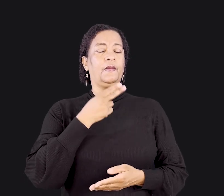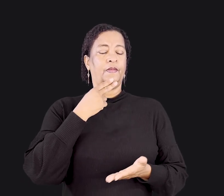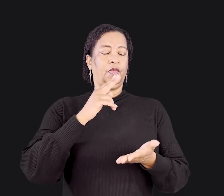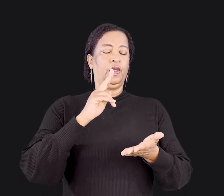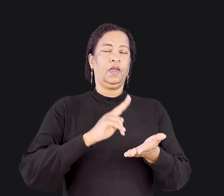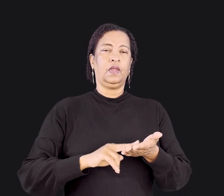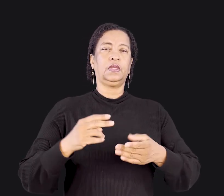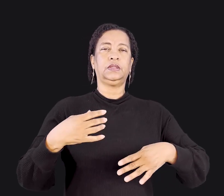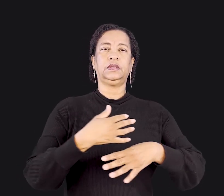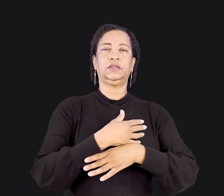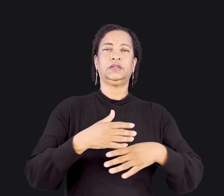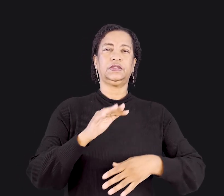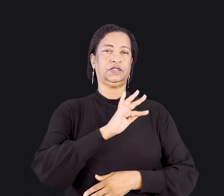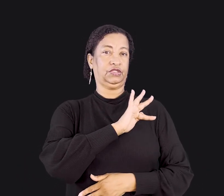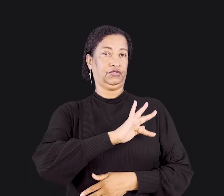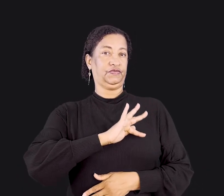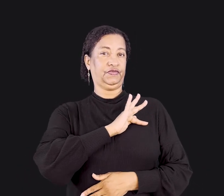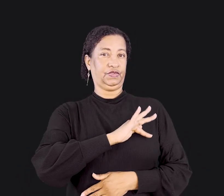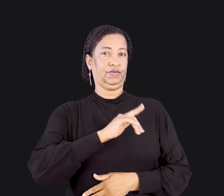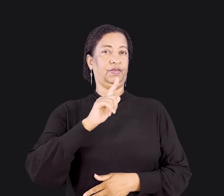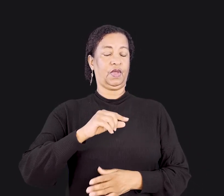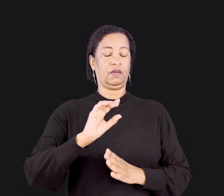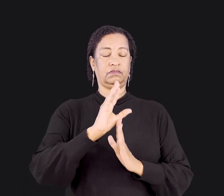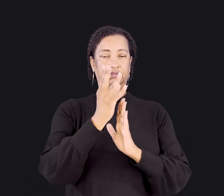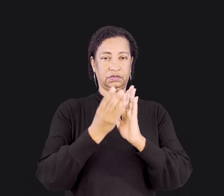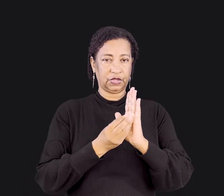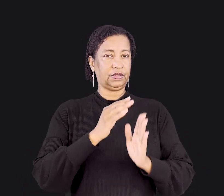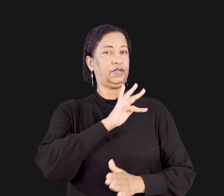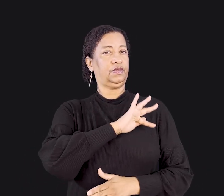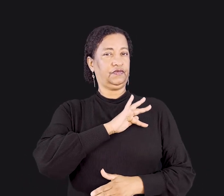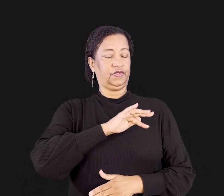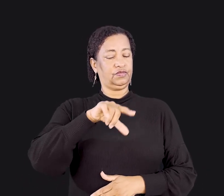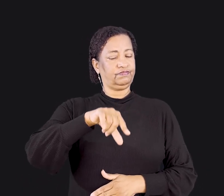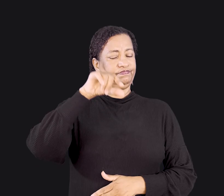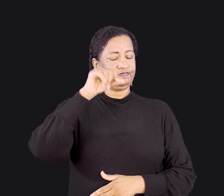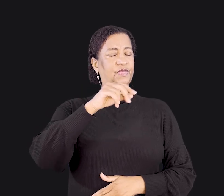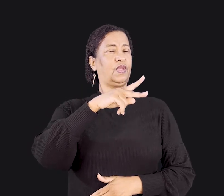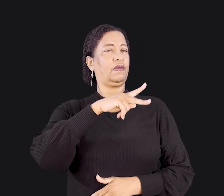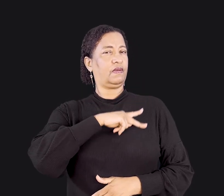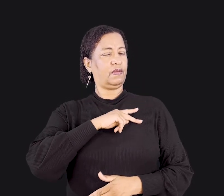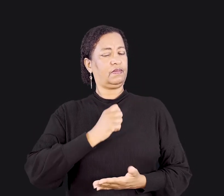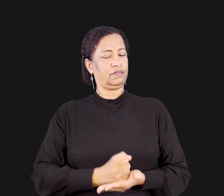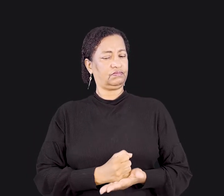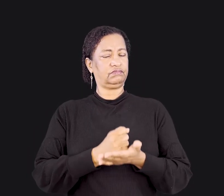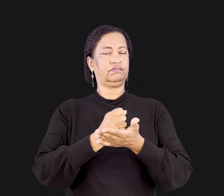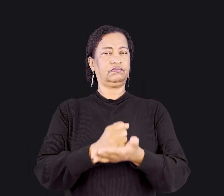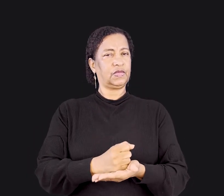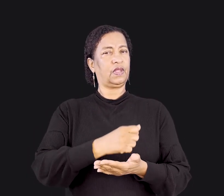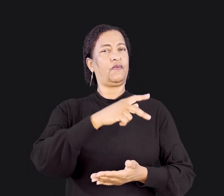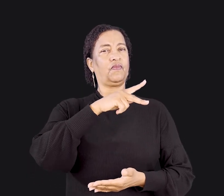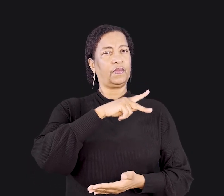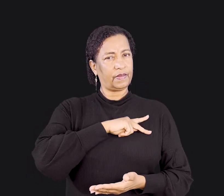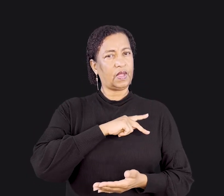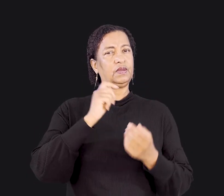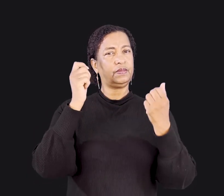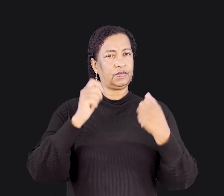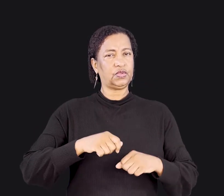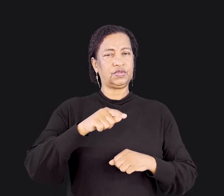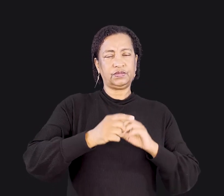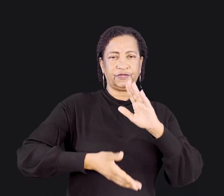cidade de Filipos. A igreja de Filipos era a preferida de Paulo. Era a igreja que o sustentava e que possibilitou que ele